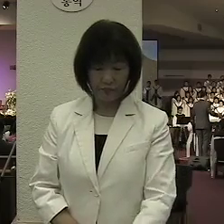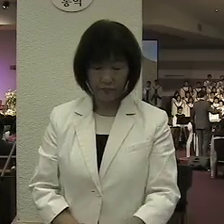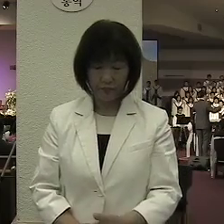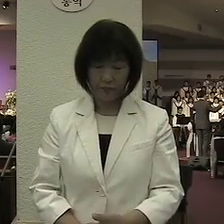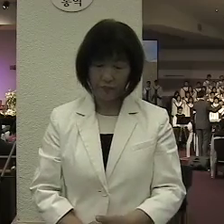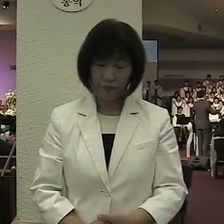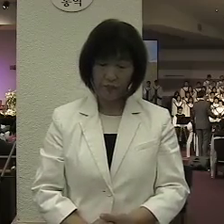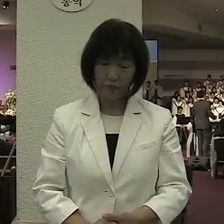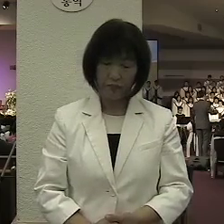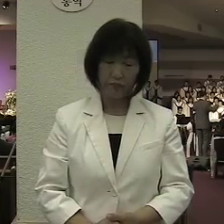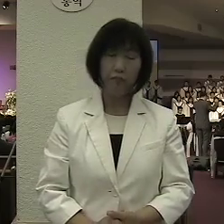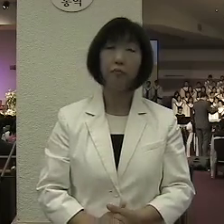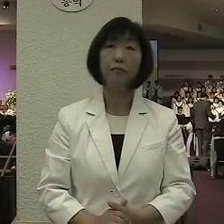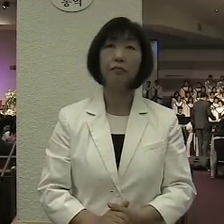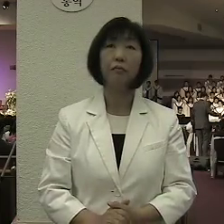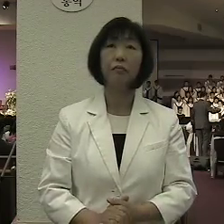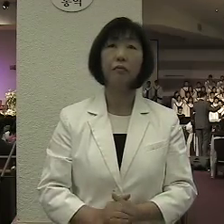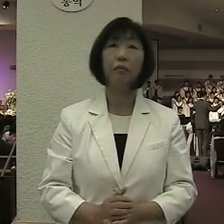올려드립니다.